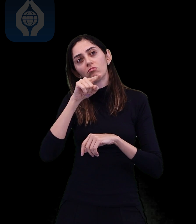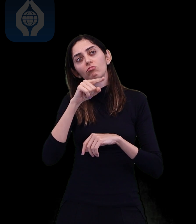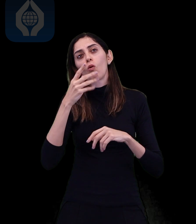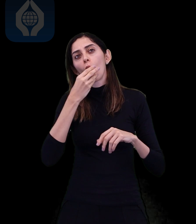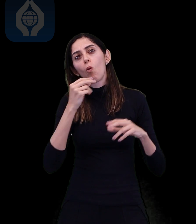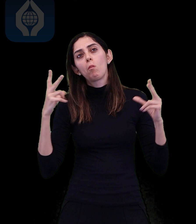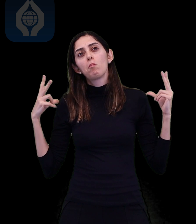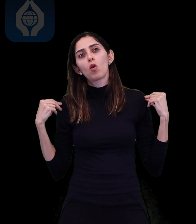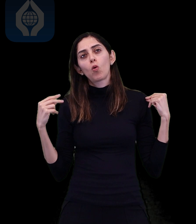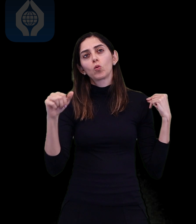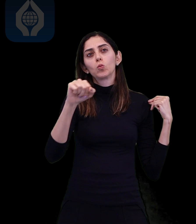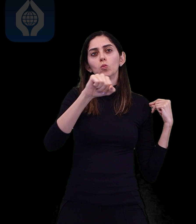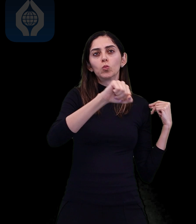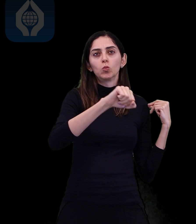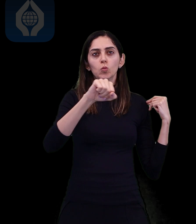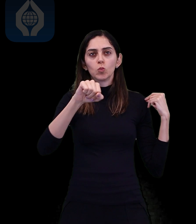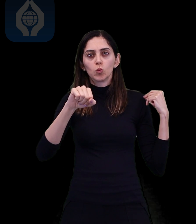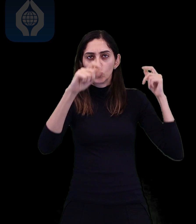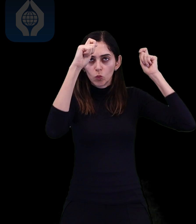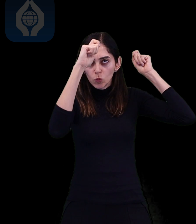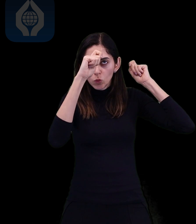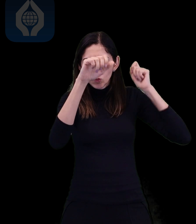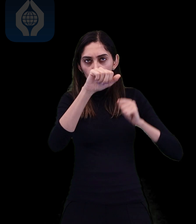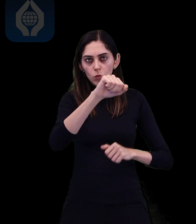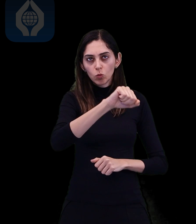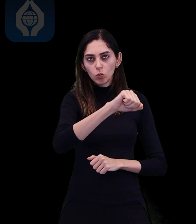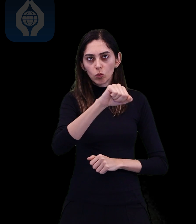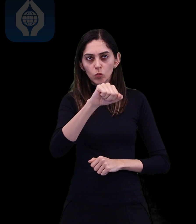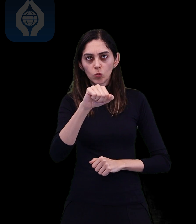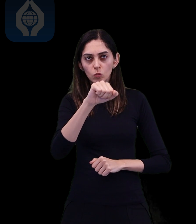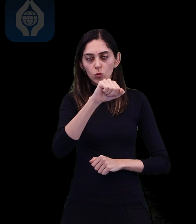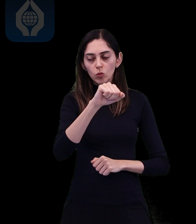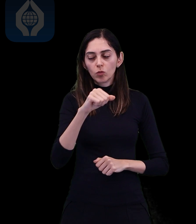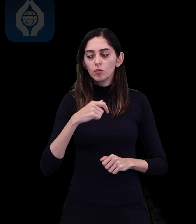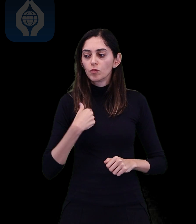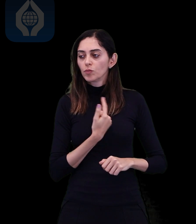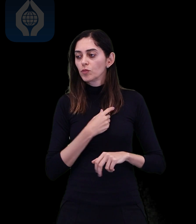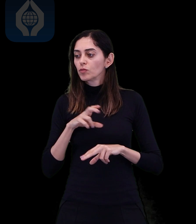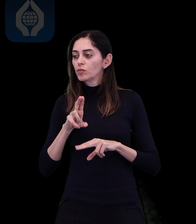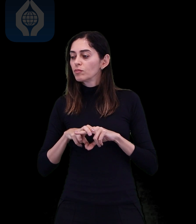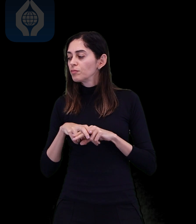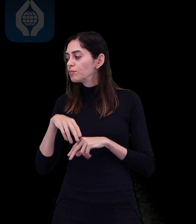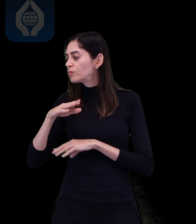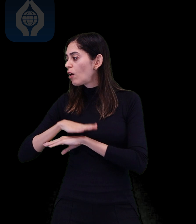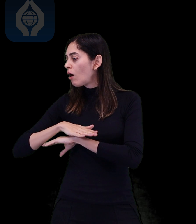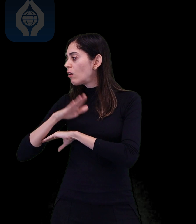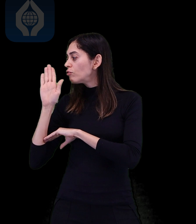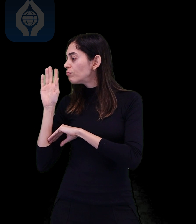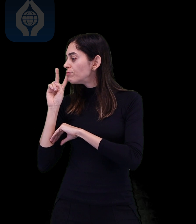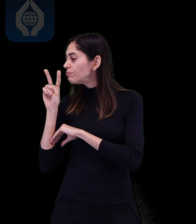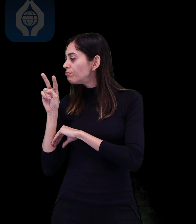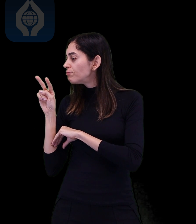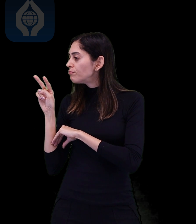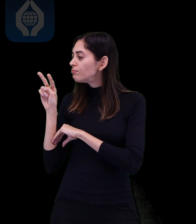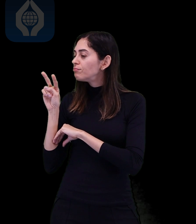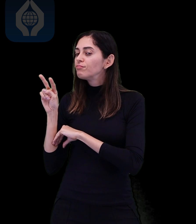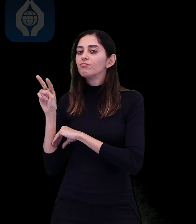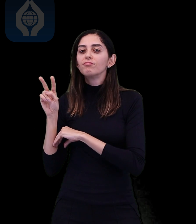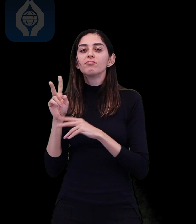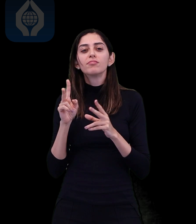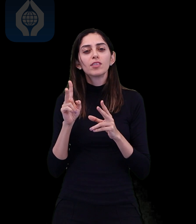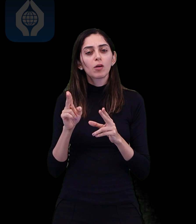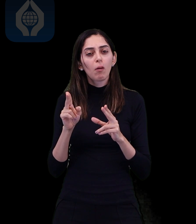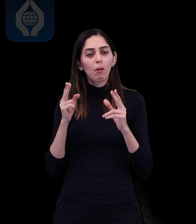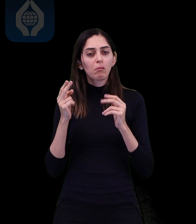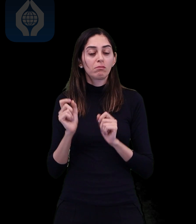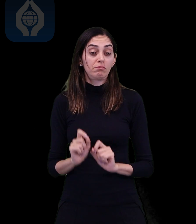levarem aonde quer ir. Esse é o tipo de confiança que Deus quer que tenhamos no Salvador, Jesus Cristo.